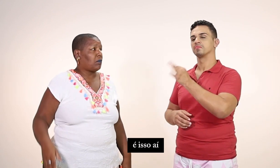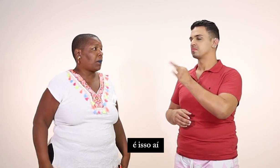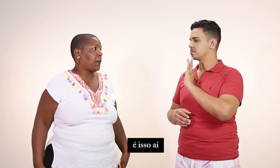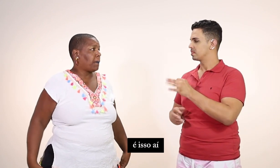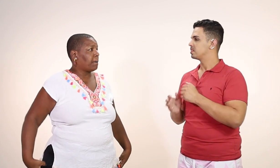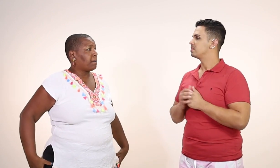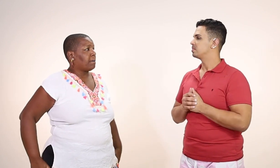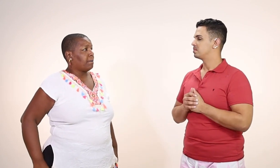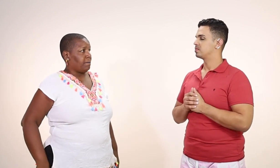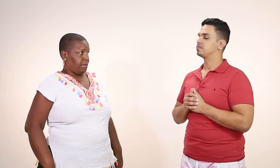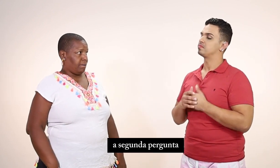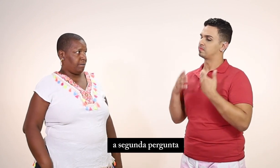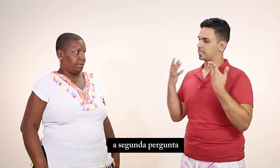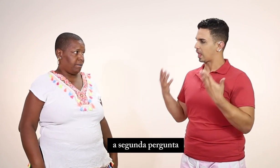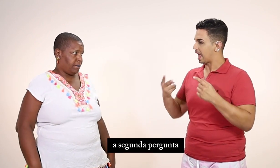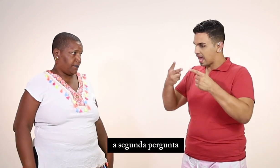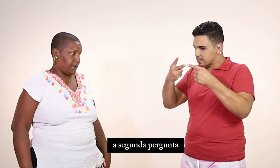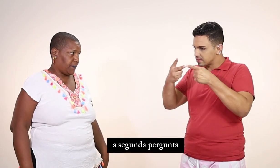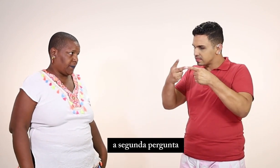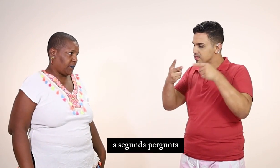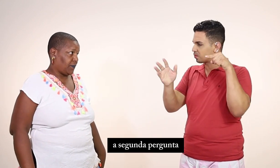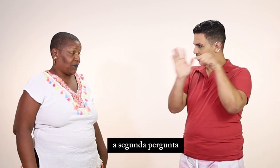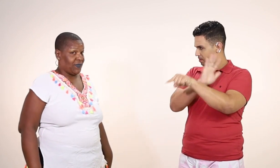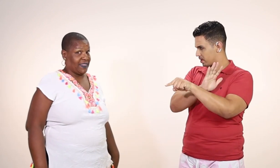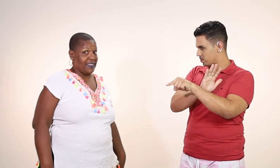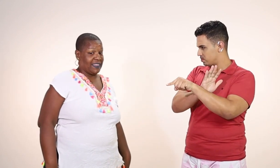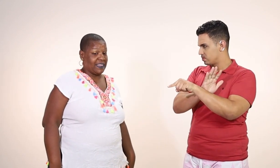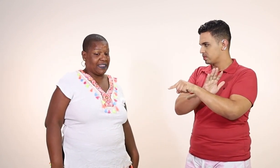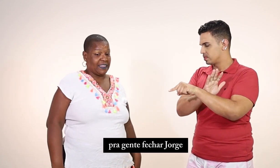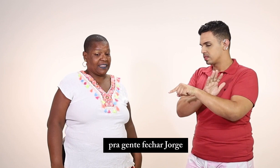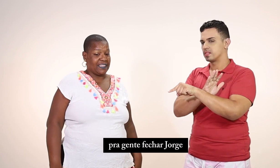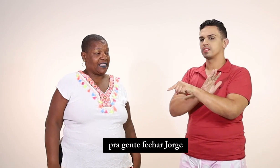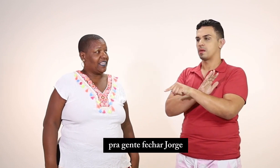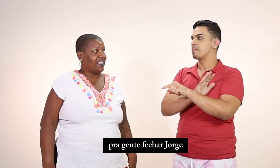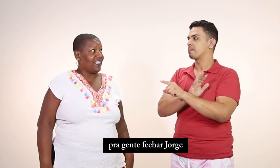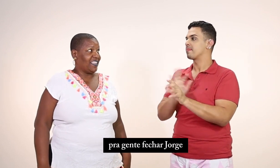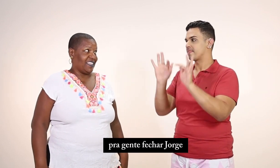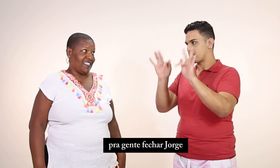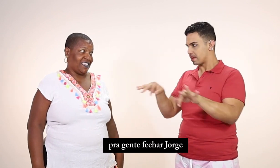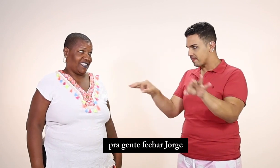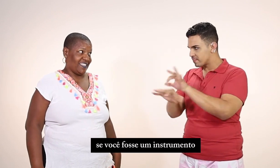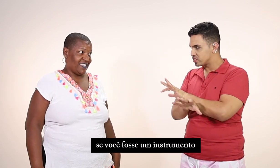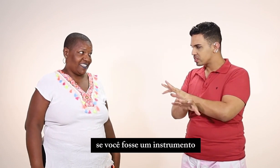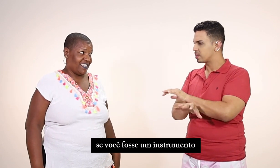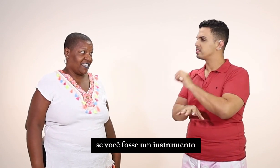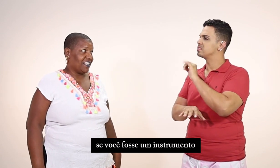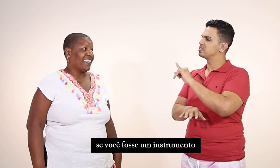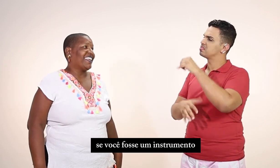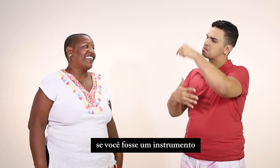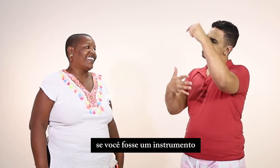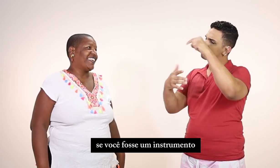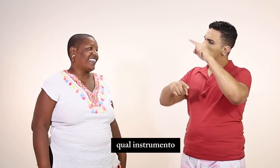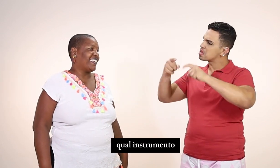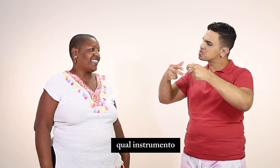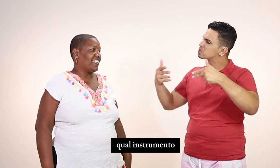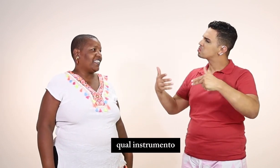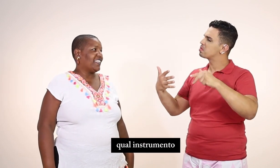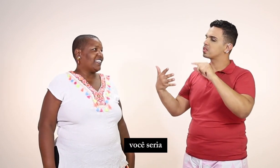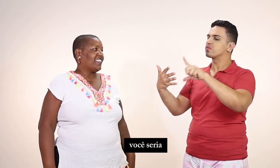Aí, a segunda pergunta, pra gente fechar. Jorge, se você fosse um instrumento, qual instrumento você